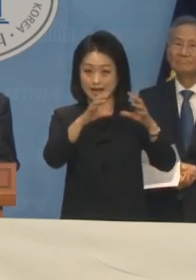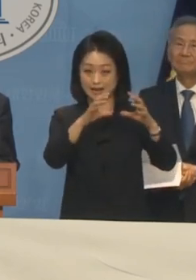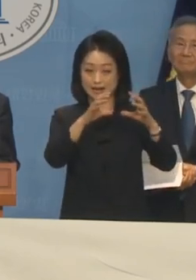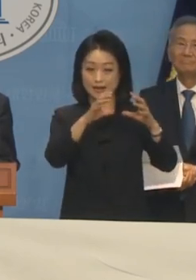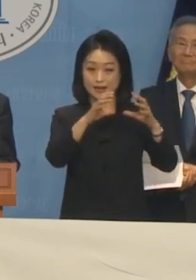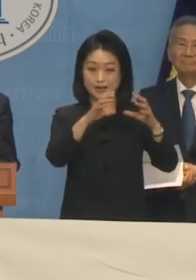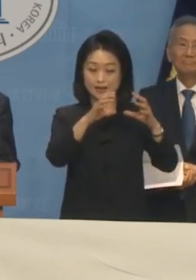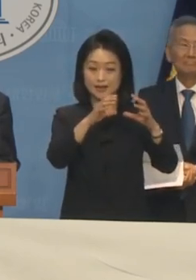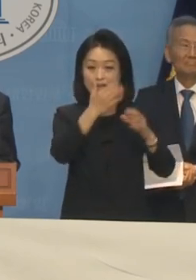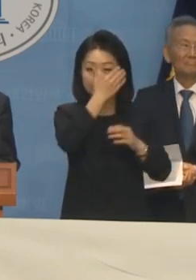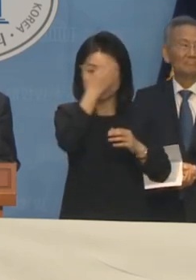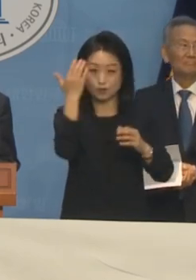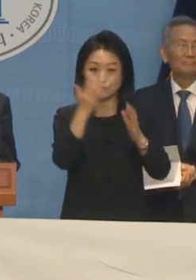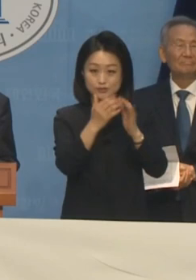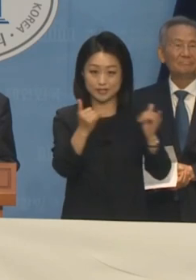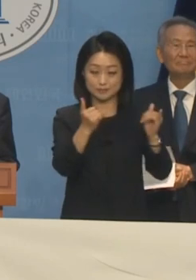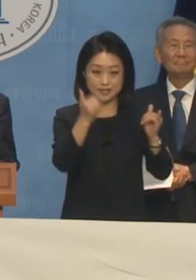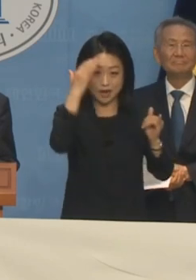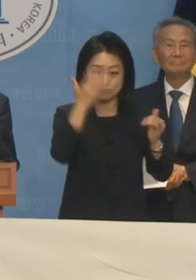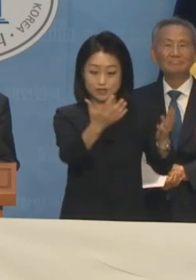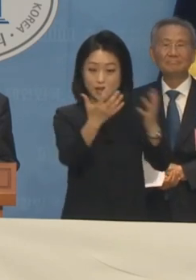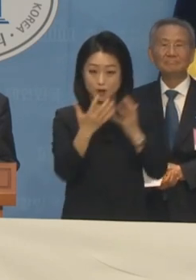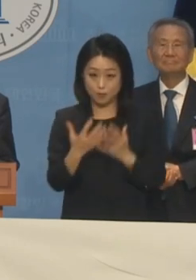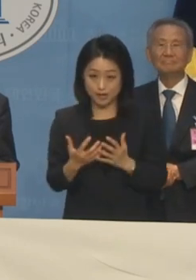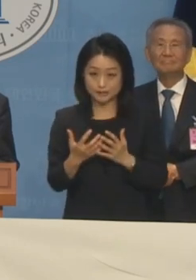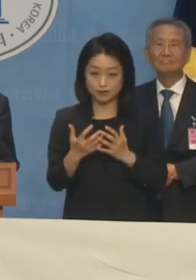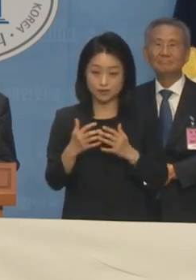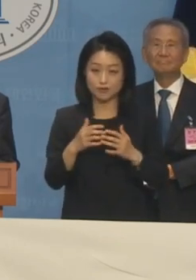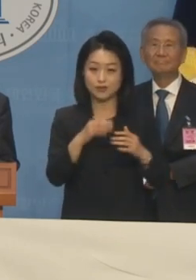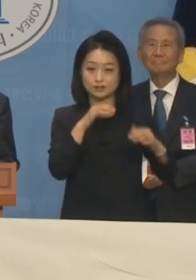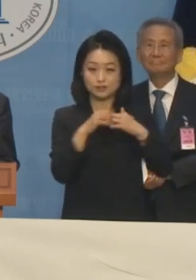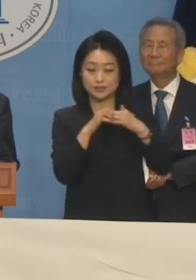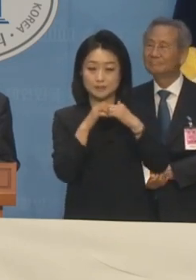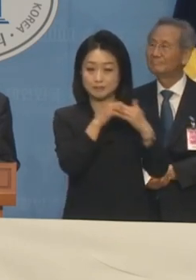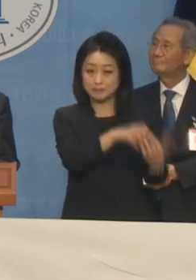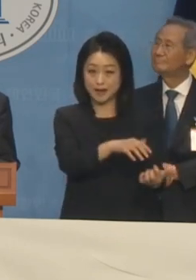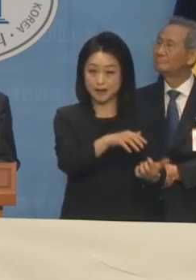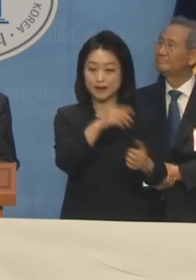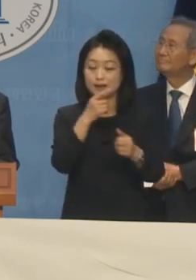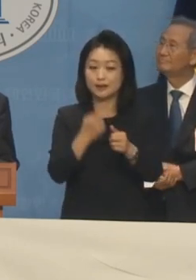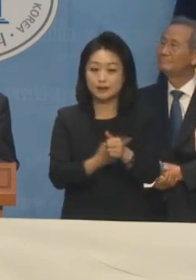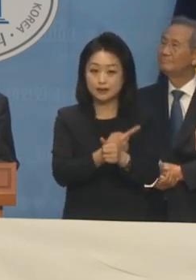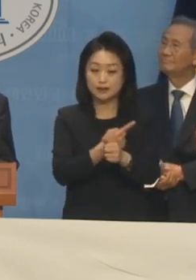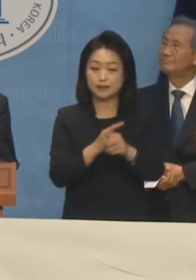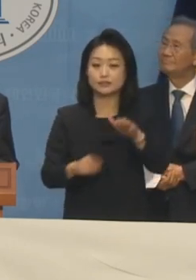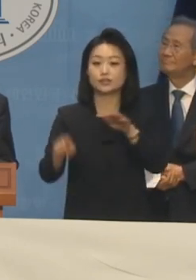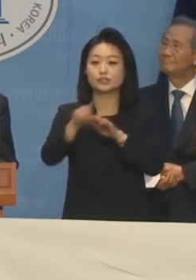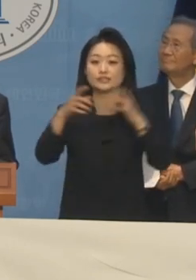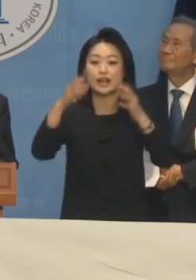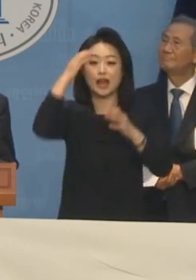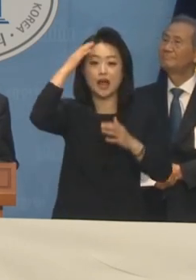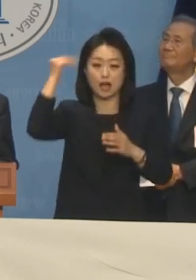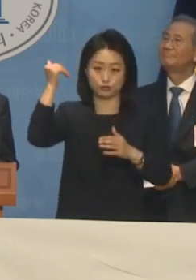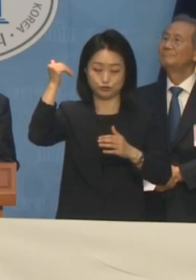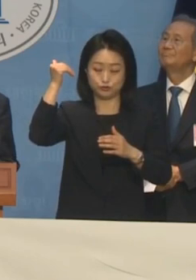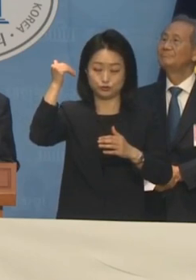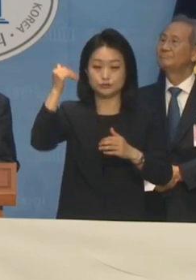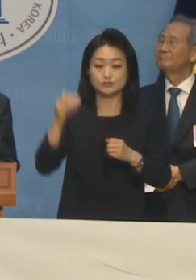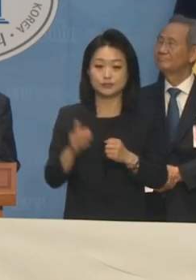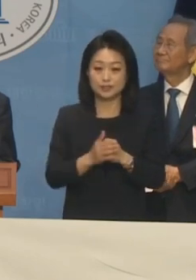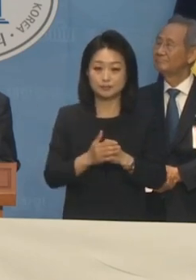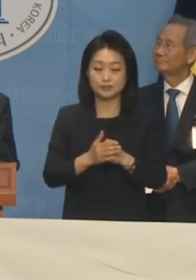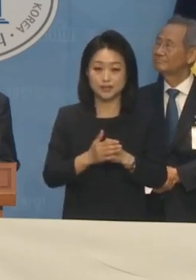흘려 지켜 선진국이 되었으므로 이제는 세계에 보원하는